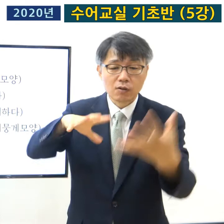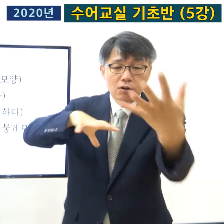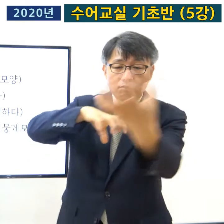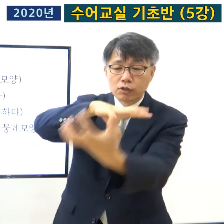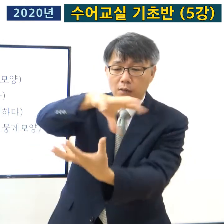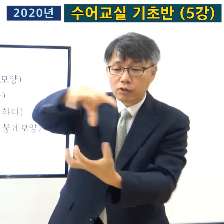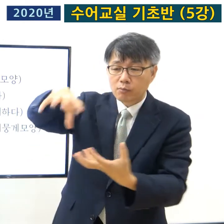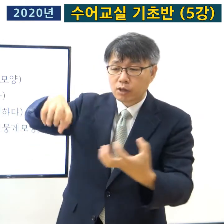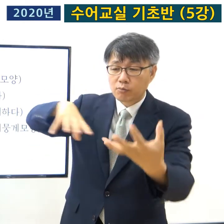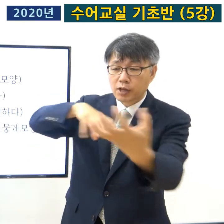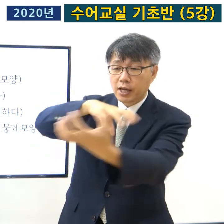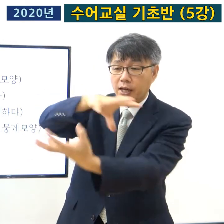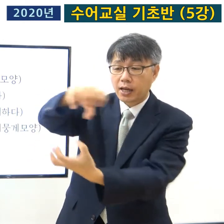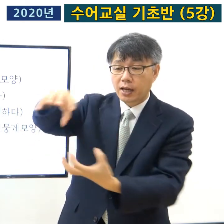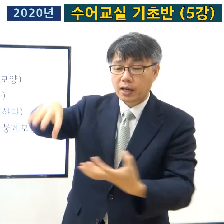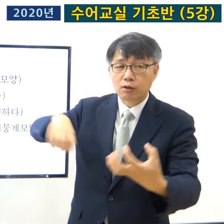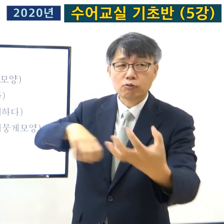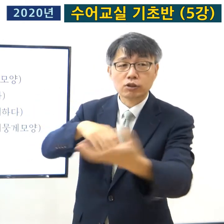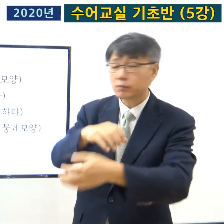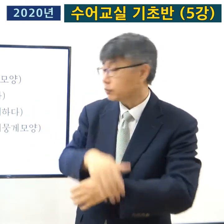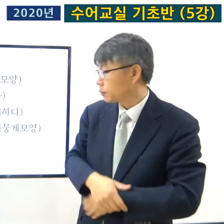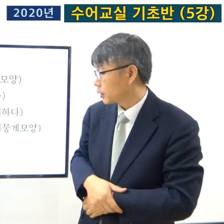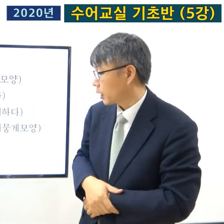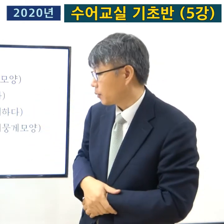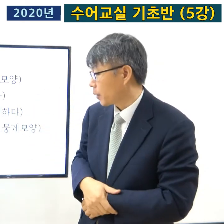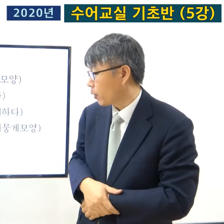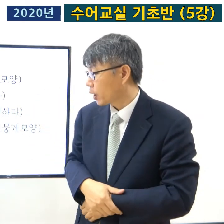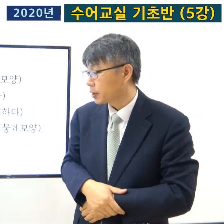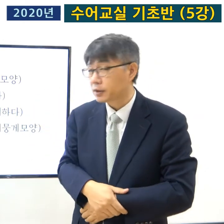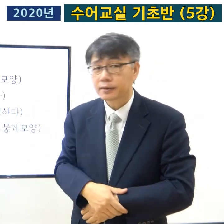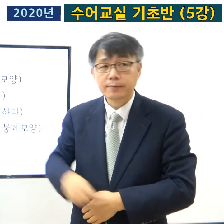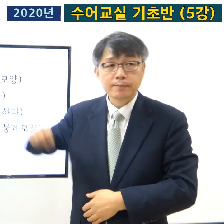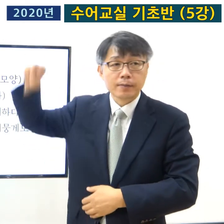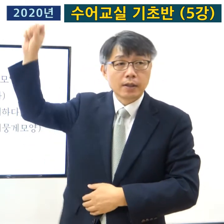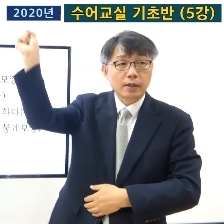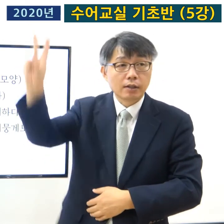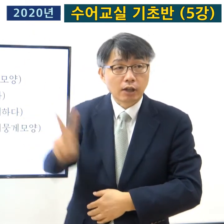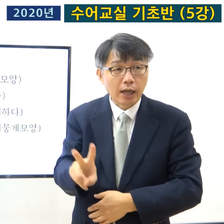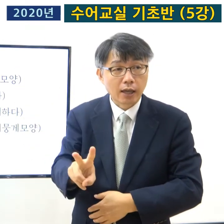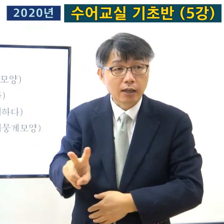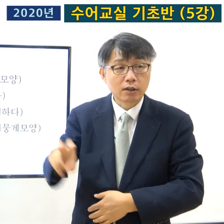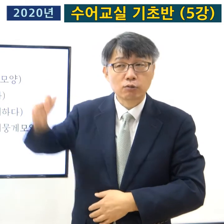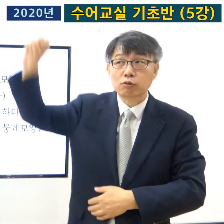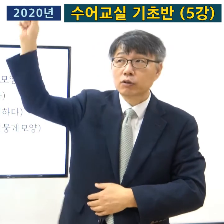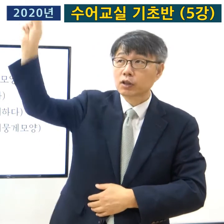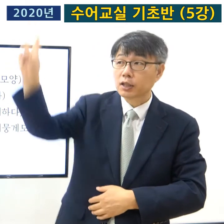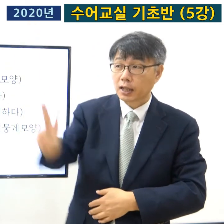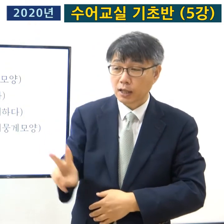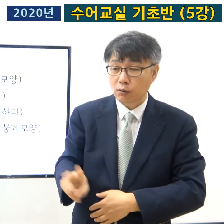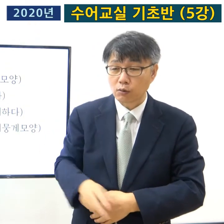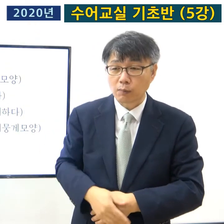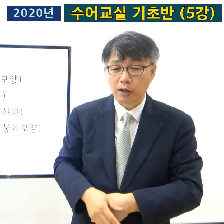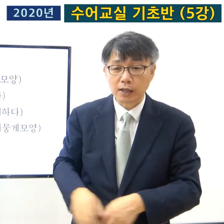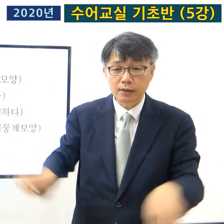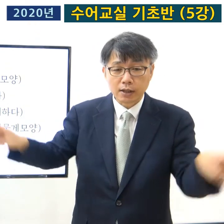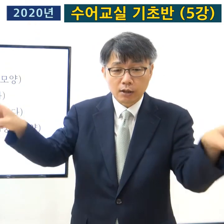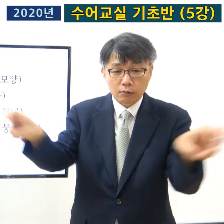희고 뭉게 구름. 그 다음에 번개는 이렇게 천둥 이렇게 내려오고요. 번개는 딱